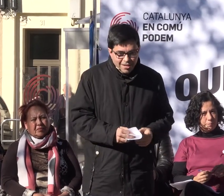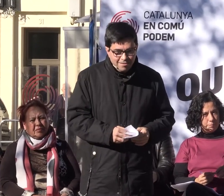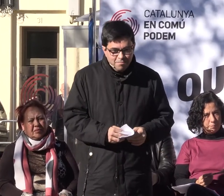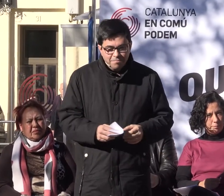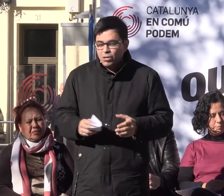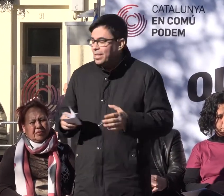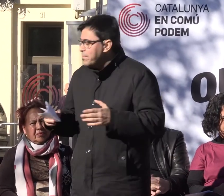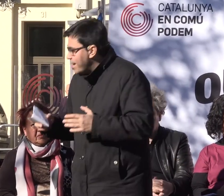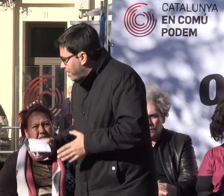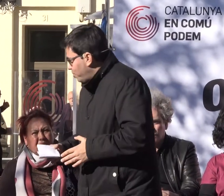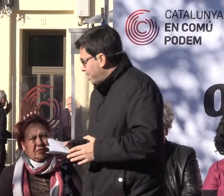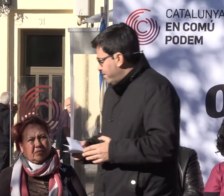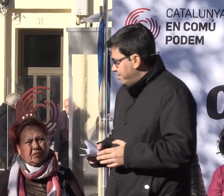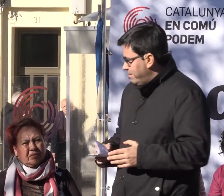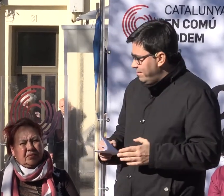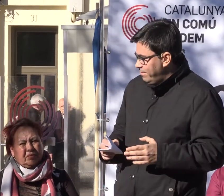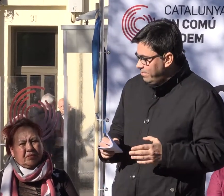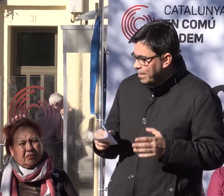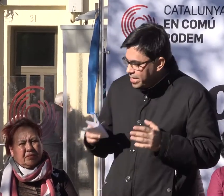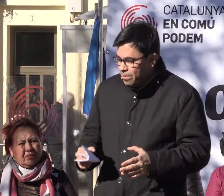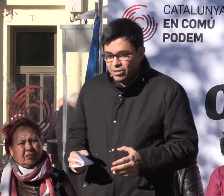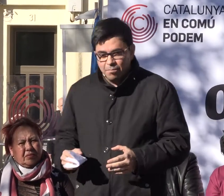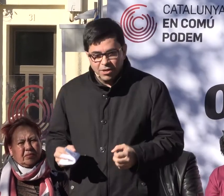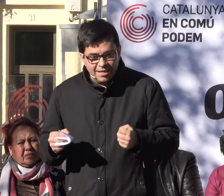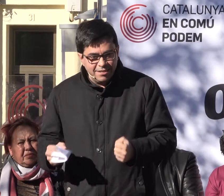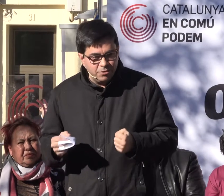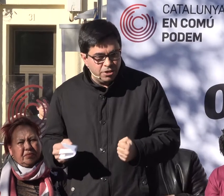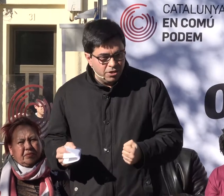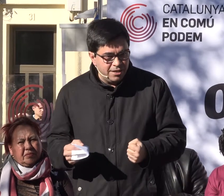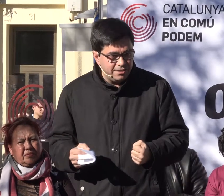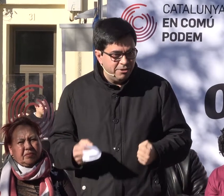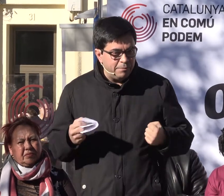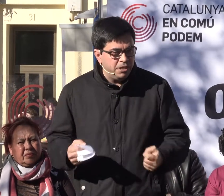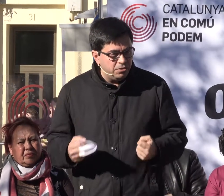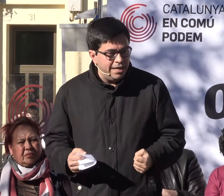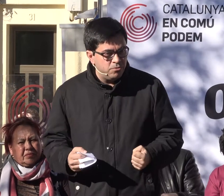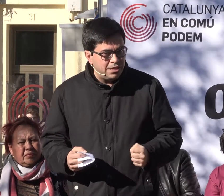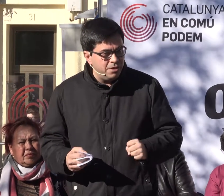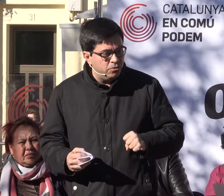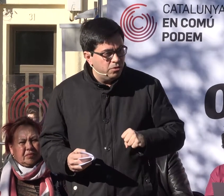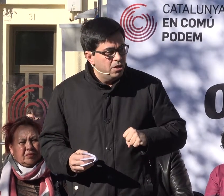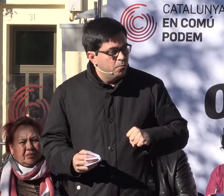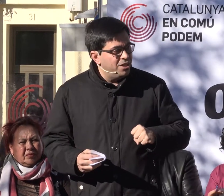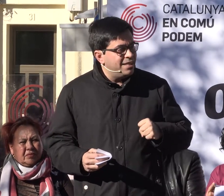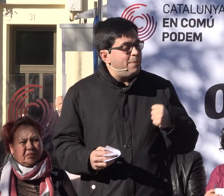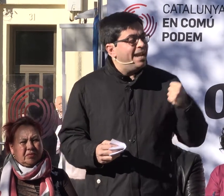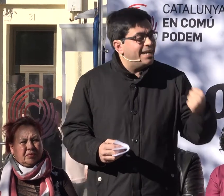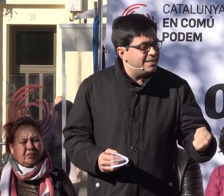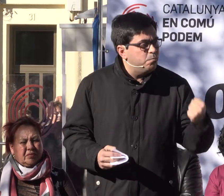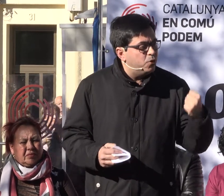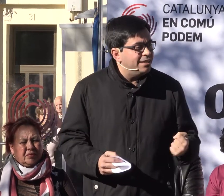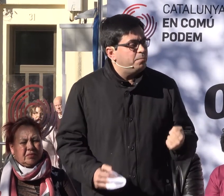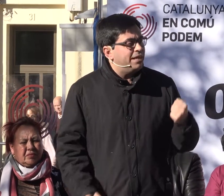sólo votar pero también es votar también es votar porque las instituciones y lo estamos viendo en el ayuntamiento pueden ser